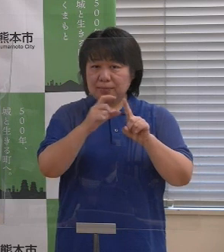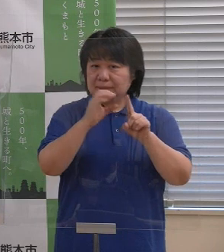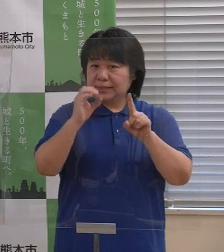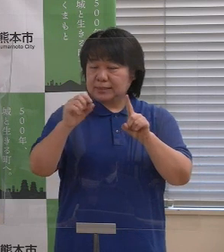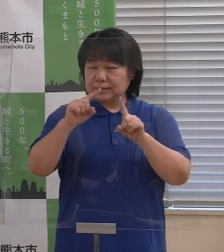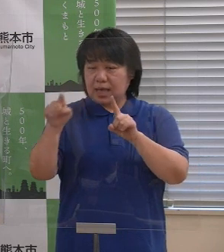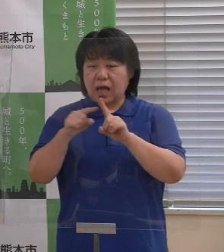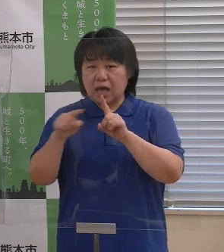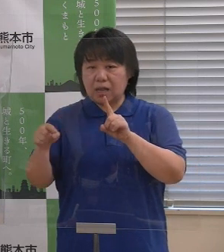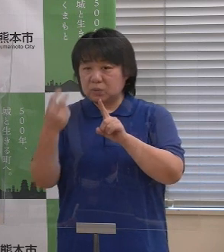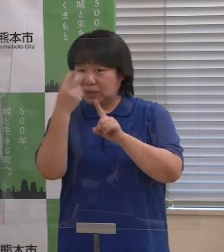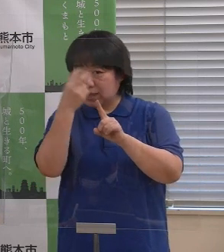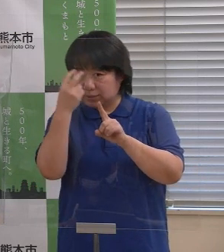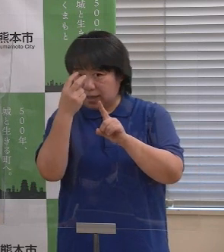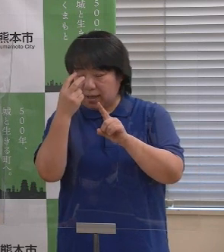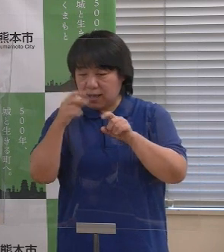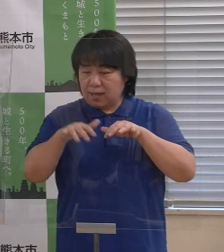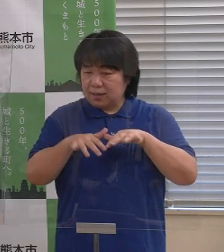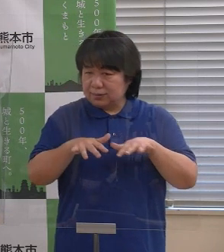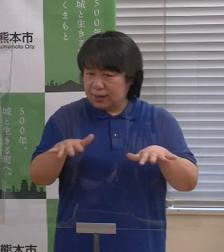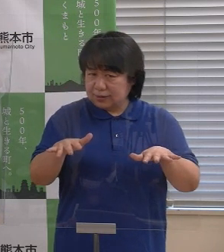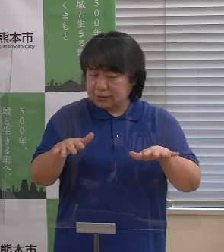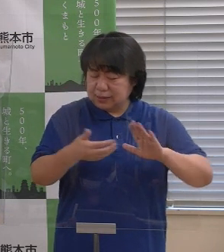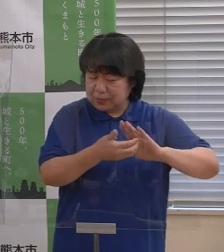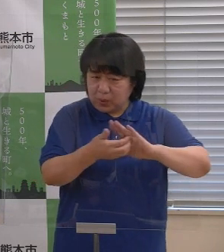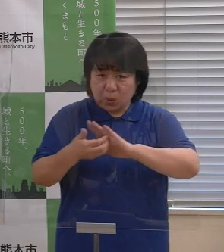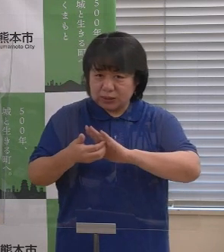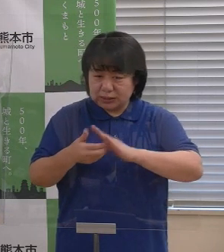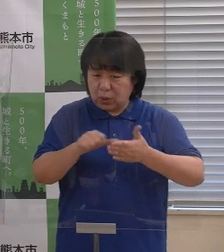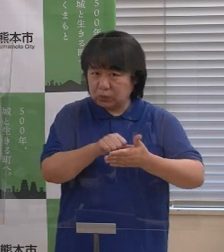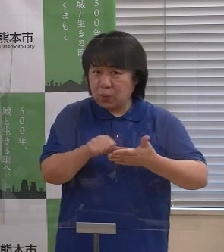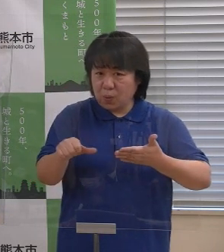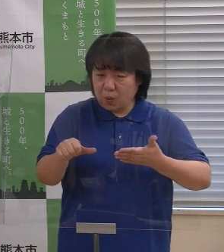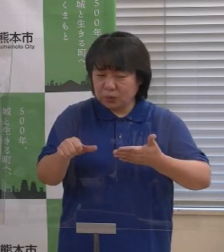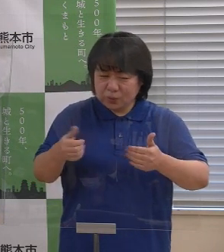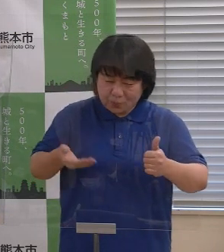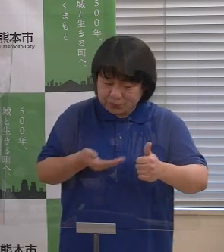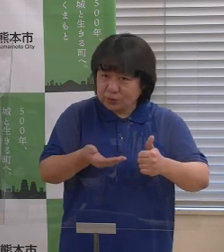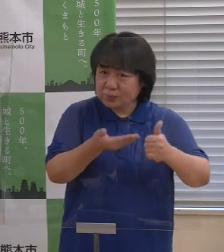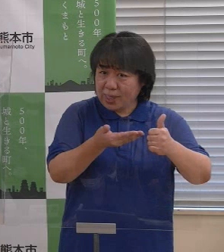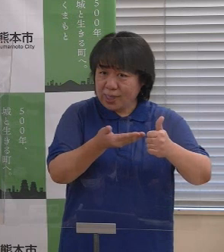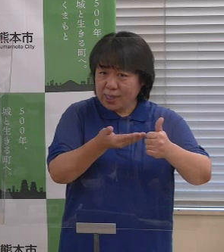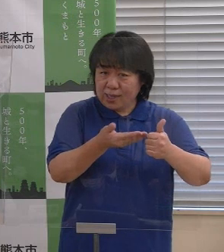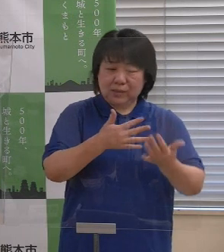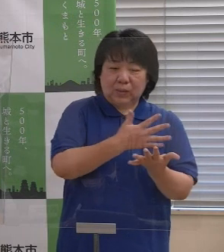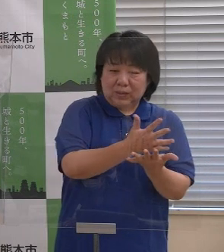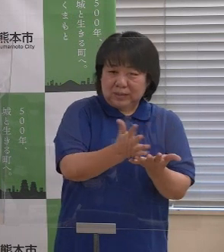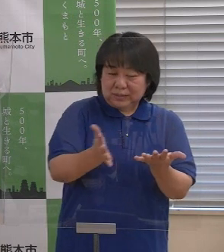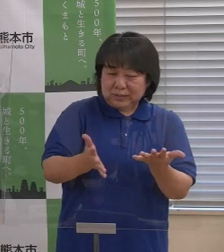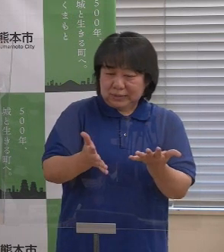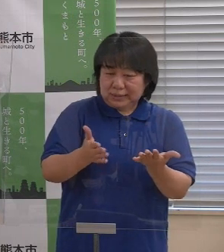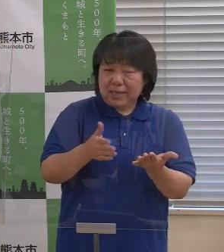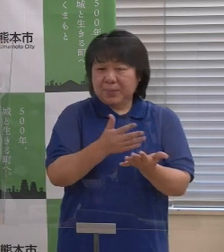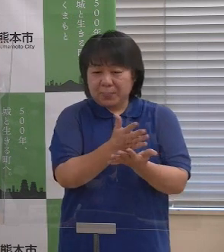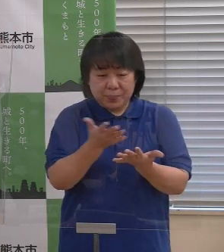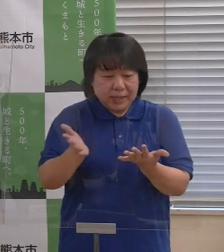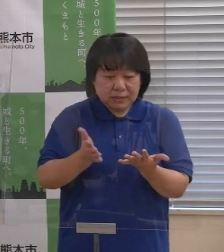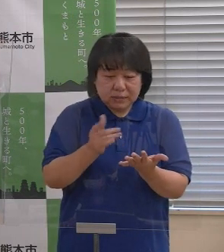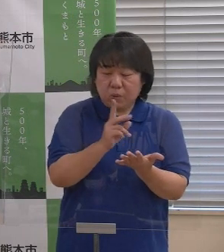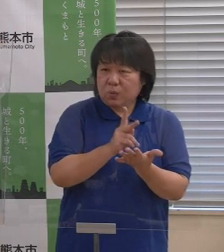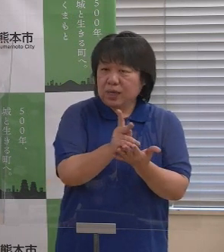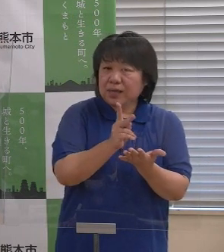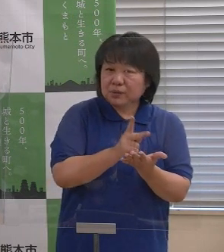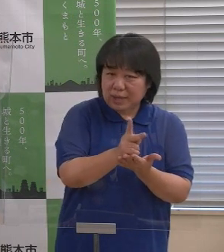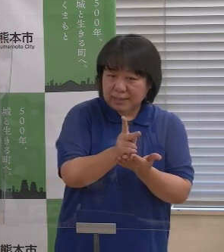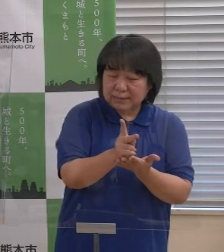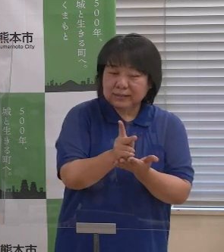検査、感染拡大防止実践点の登録勧奨、また業種別ガイドラインの実践についてご案内をさせ